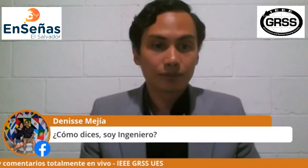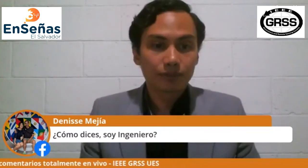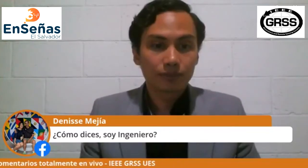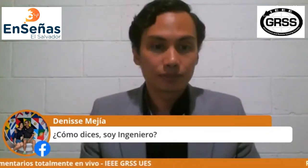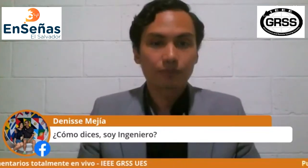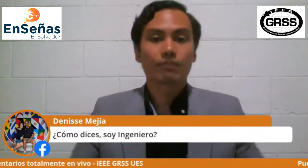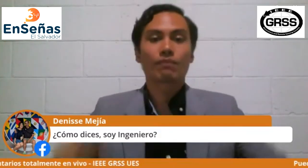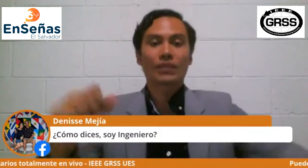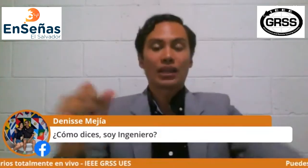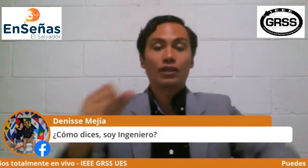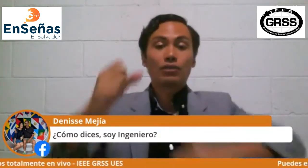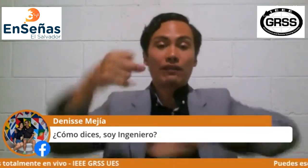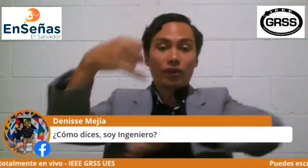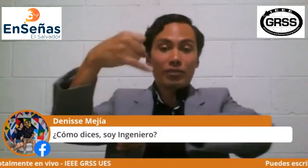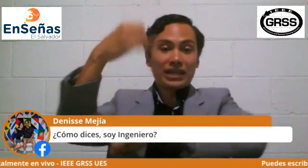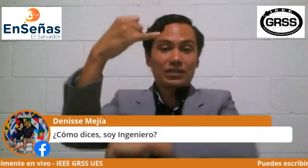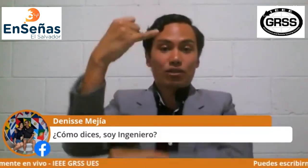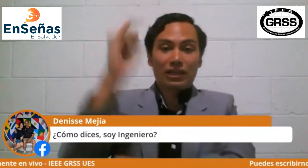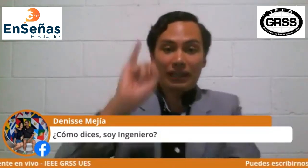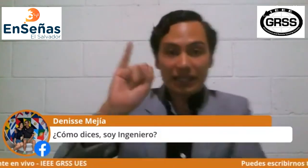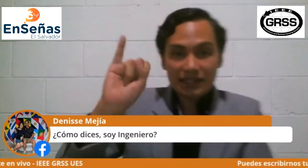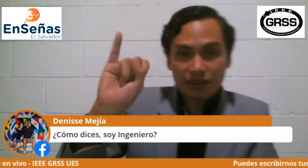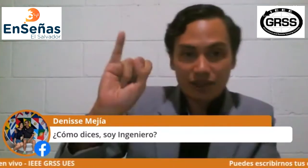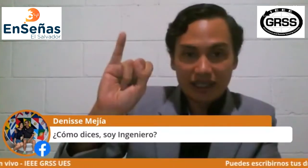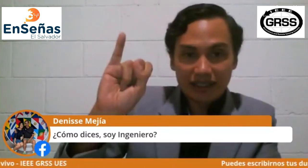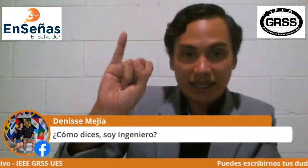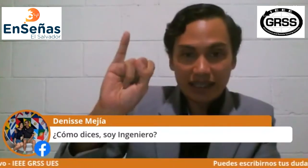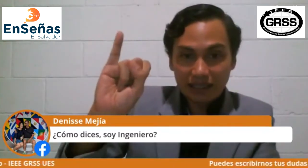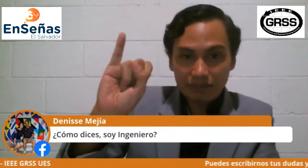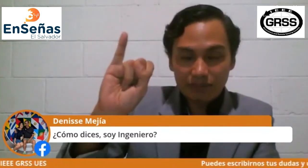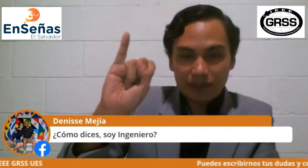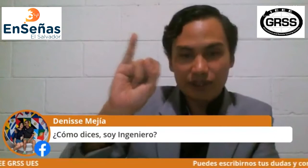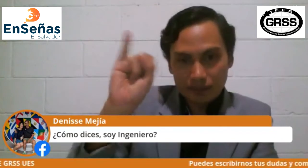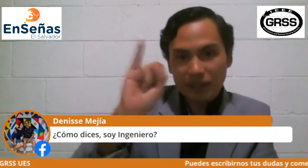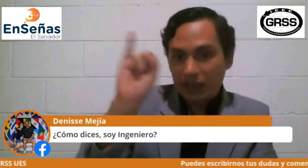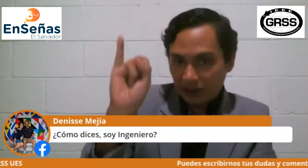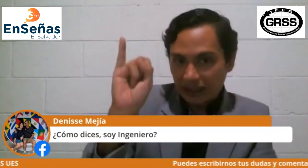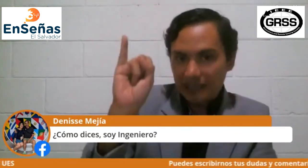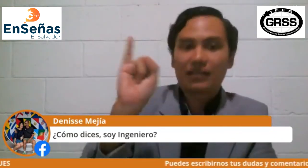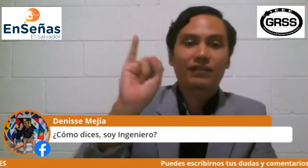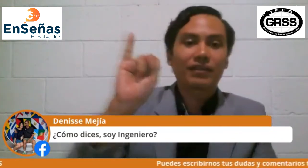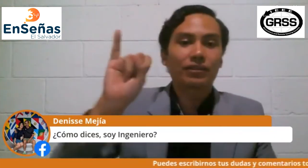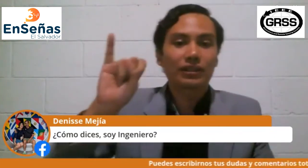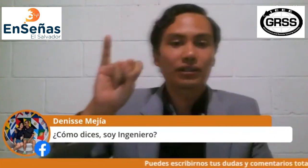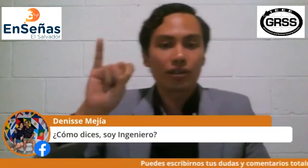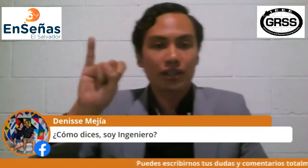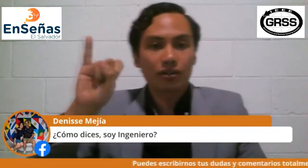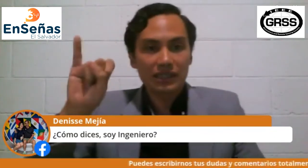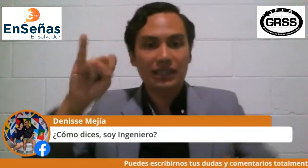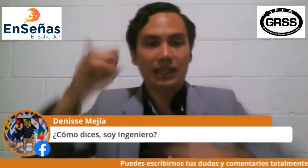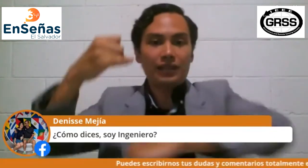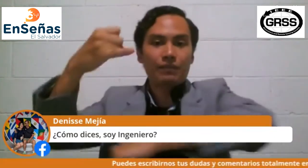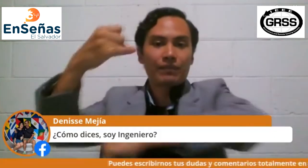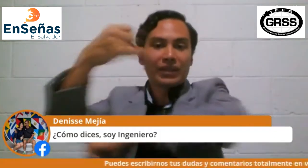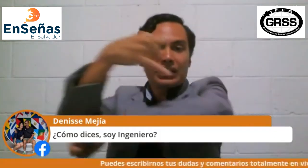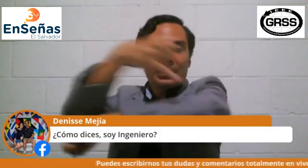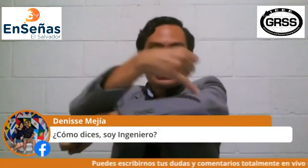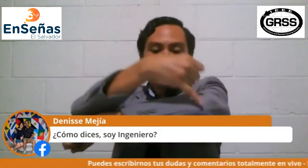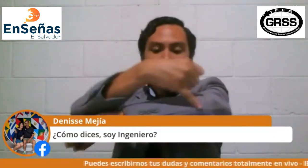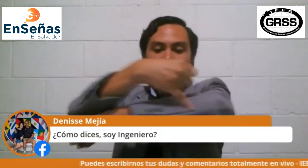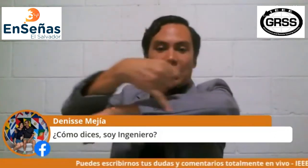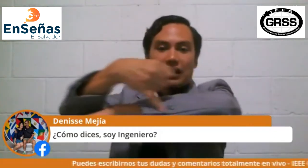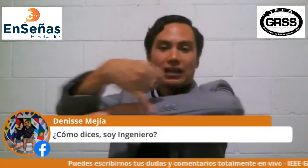Ingeniero. Una forma es con la letra I, que ustedes pueden aprenderse el alfabeto dactilológico, esta es la I,